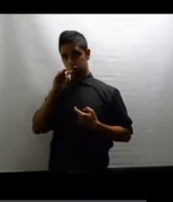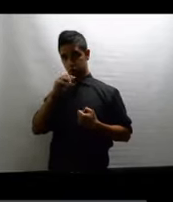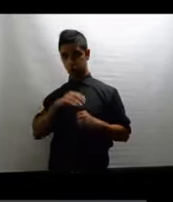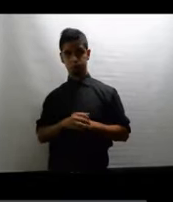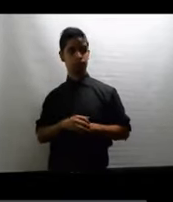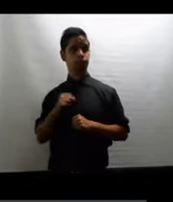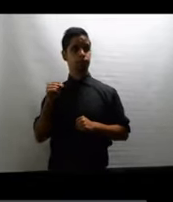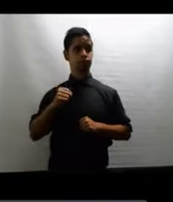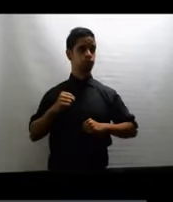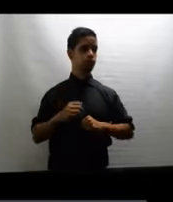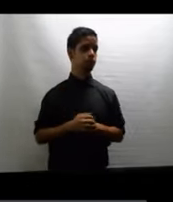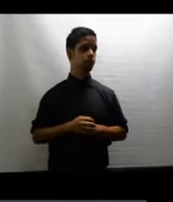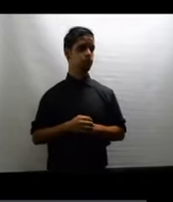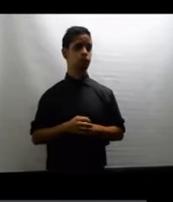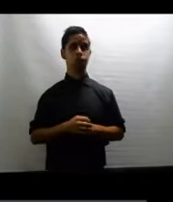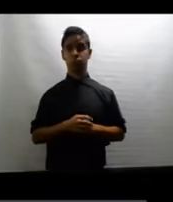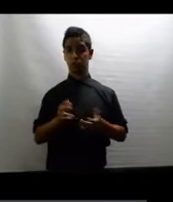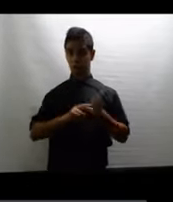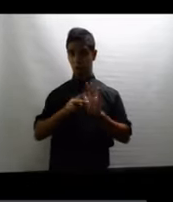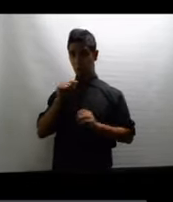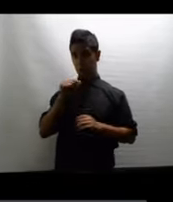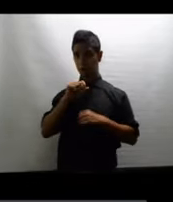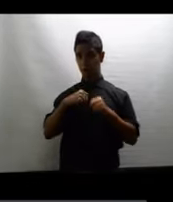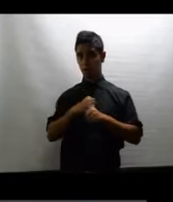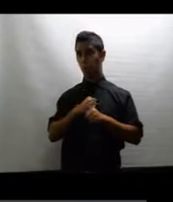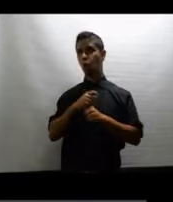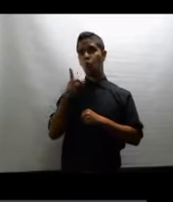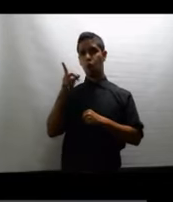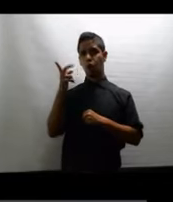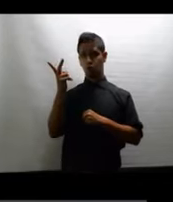80. O sea, que fueron 20 ellos, años. Ellos vendieron...